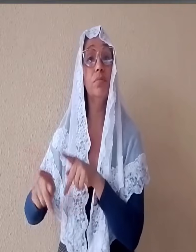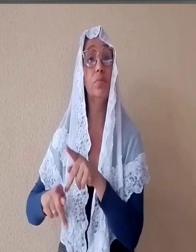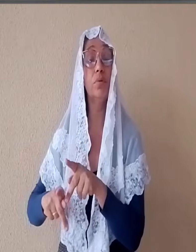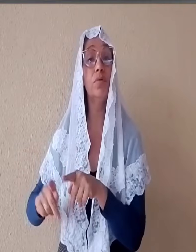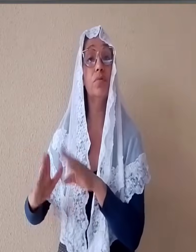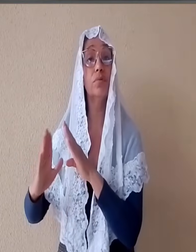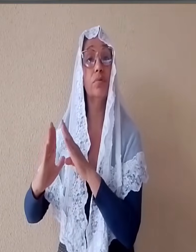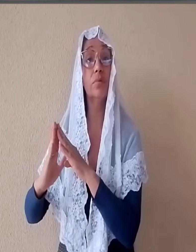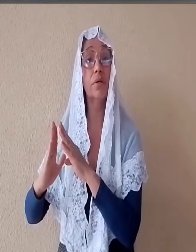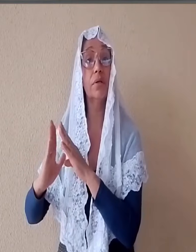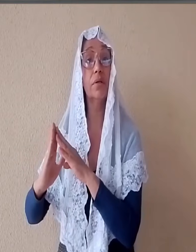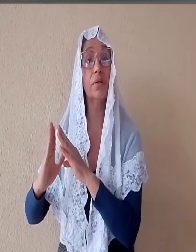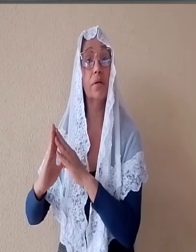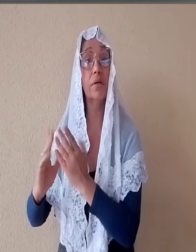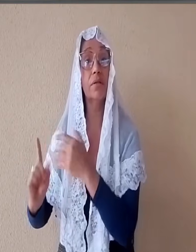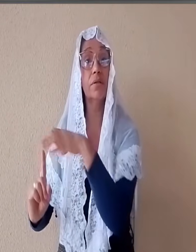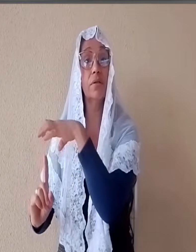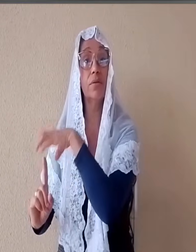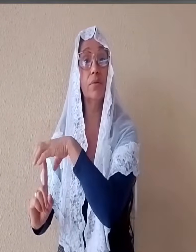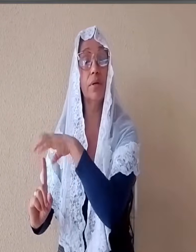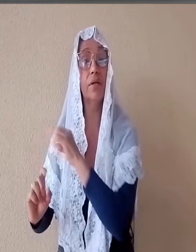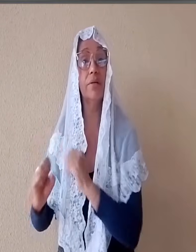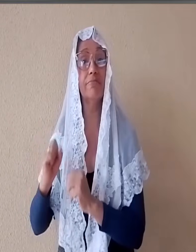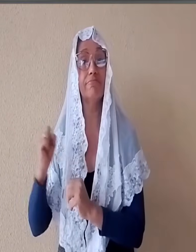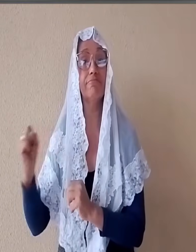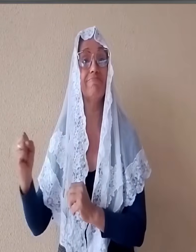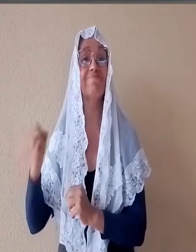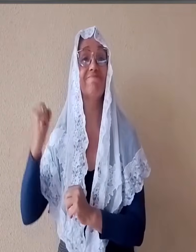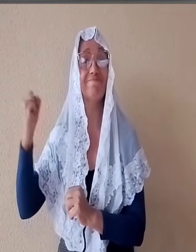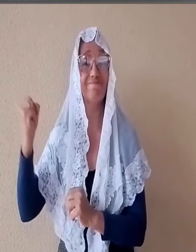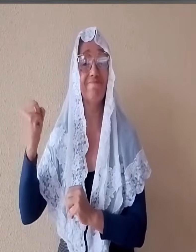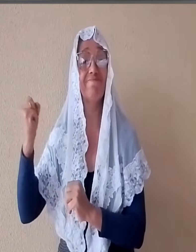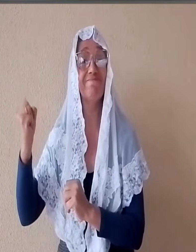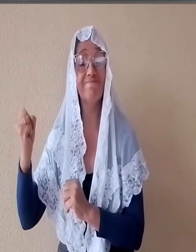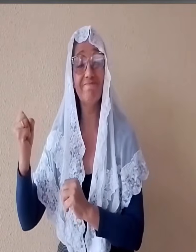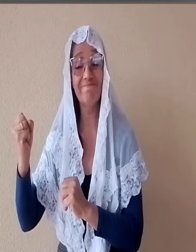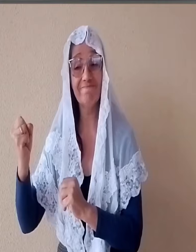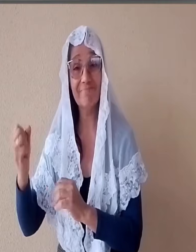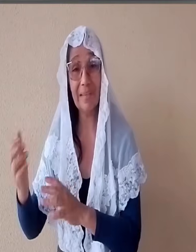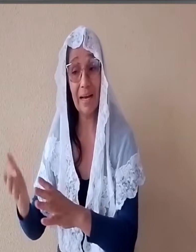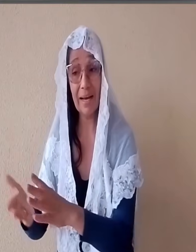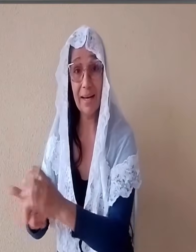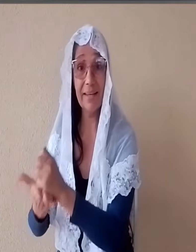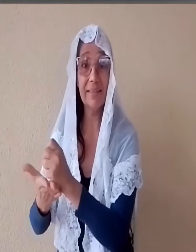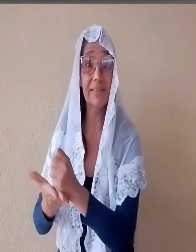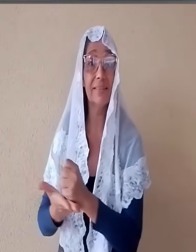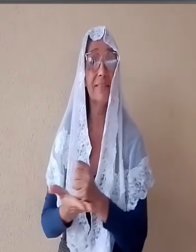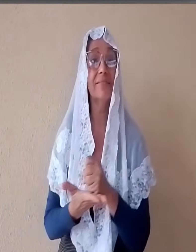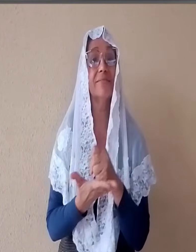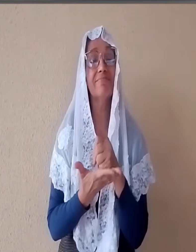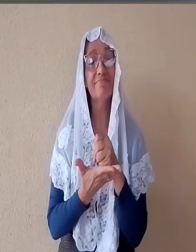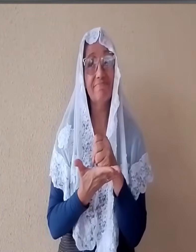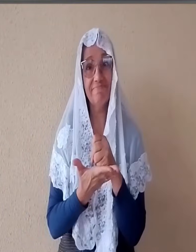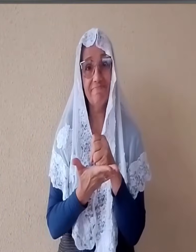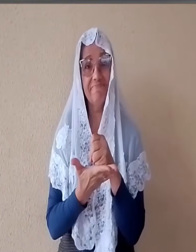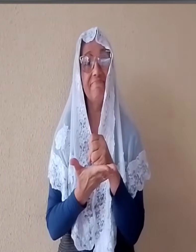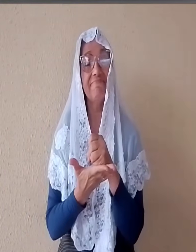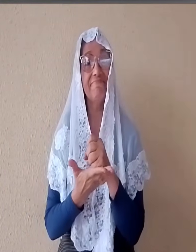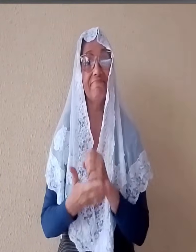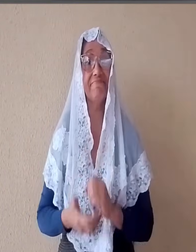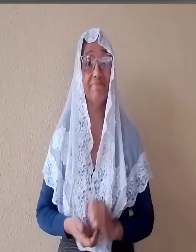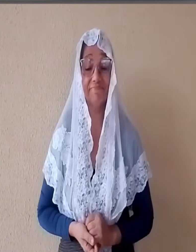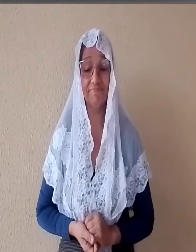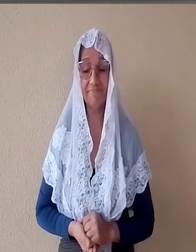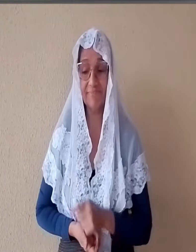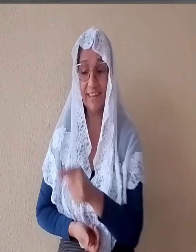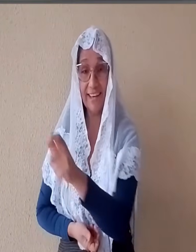Quando o povo estava matando a família, a mulher deixou Mefibosete cair. Bendito é o nome do Senhor. Quando tiver muitos falando